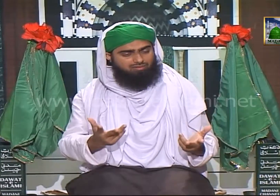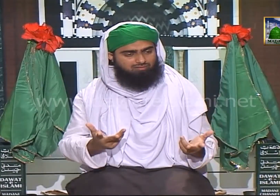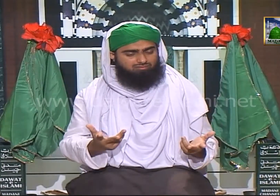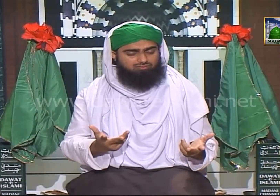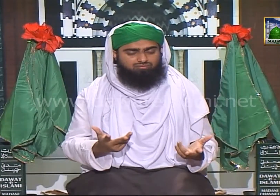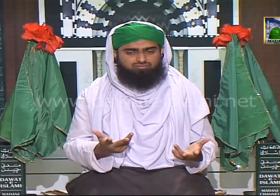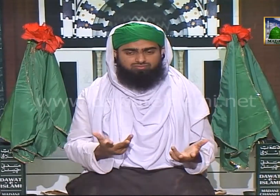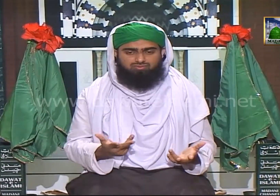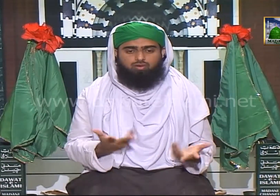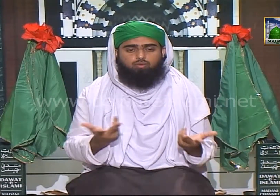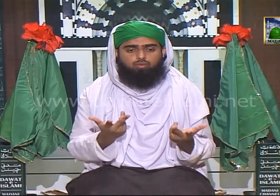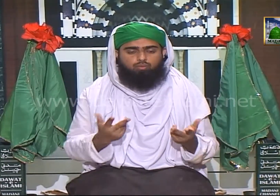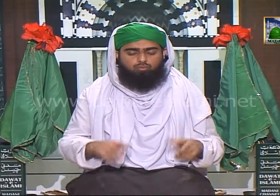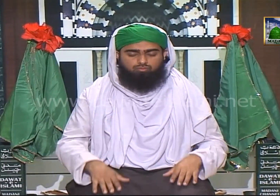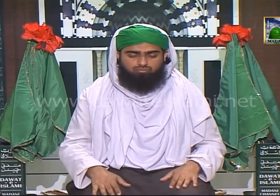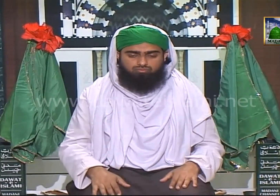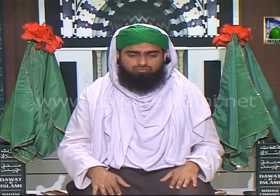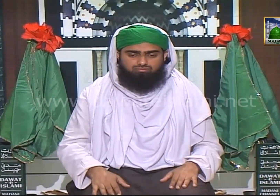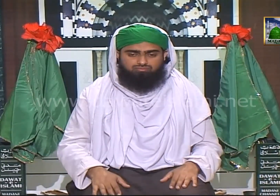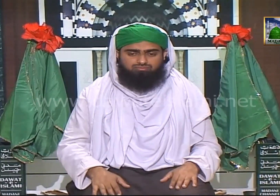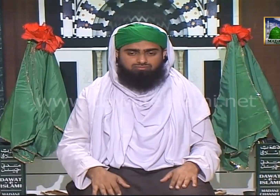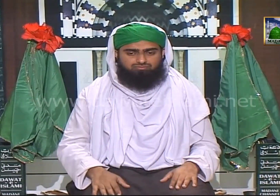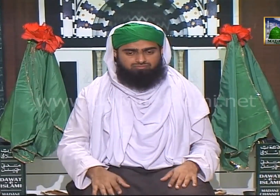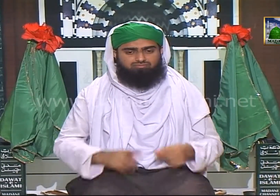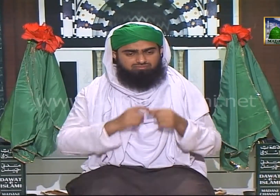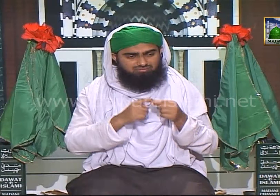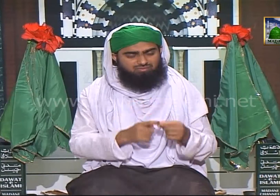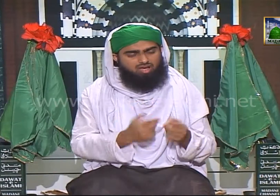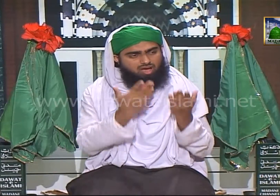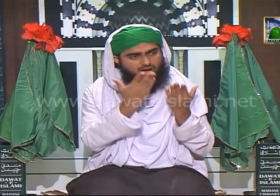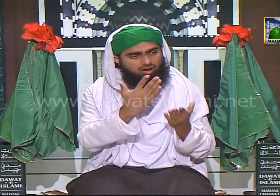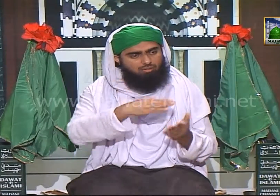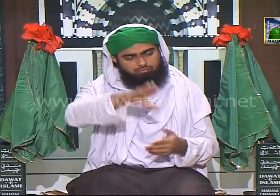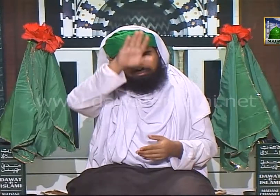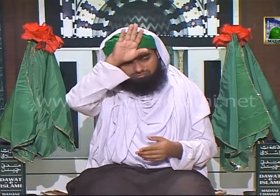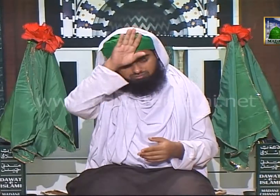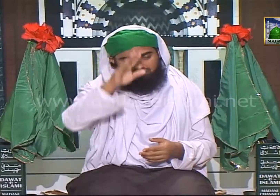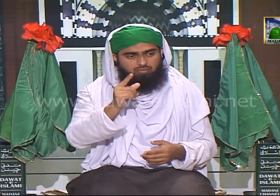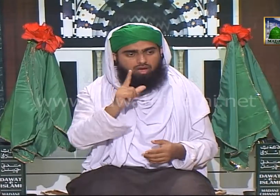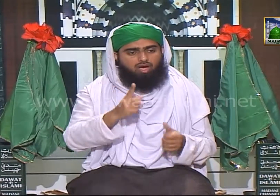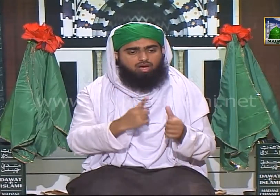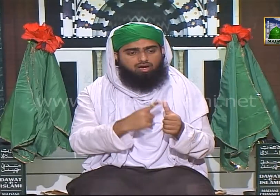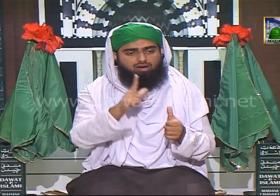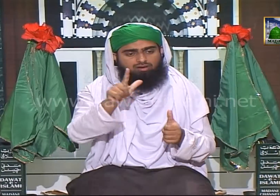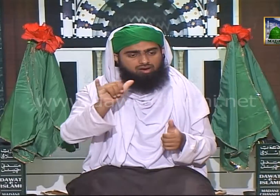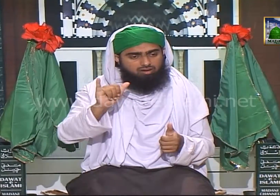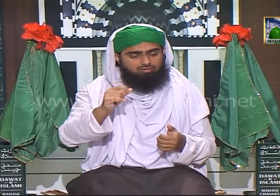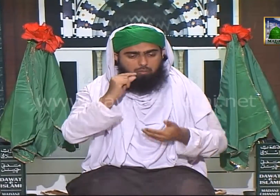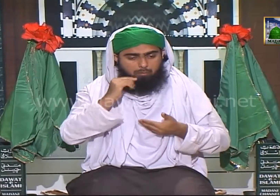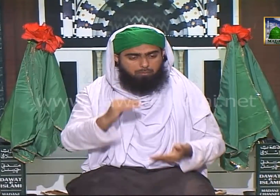بھاؤ تال میں کیوں مطلب کھیچم تانی کرتے ہیں. تو عرض کیا کہ علی جان, آپ حضرات کے تو گھر سے سخاوت جاری ہوئی ہے, آپ تو